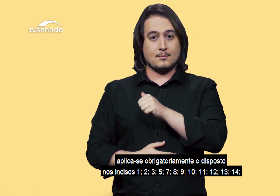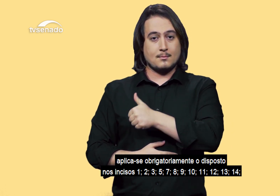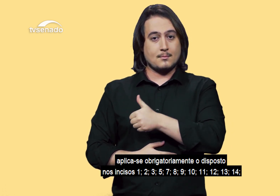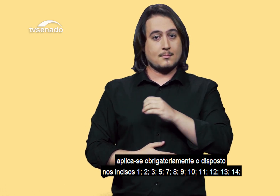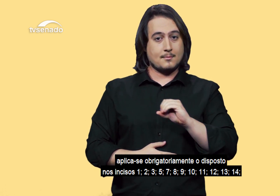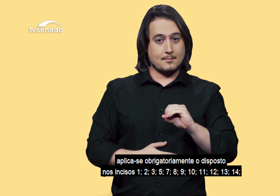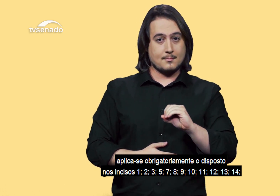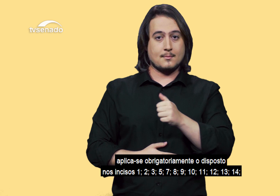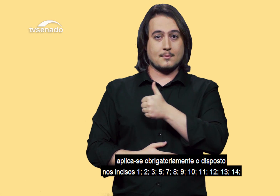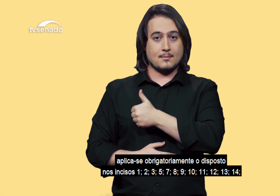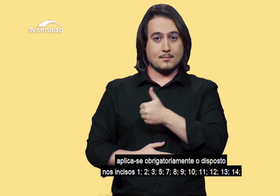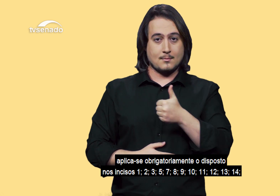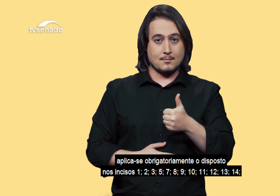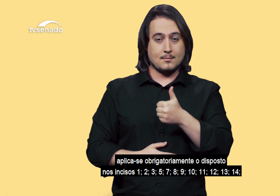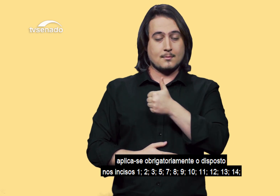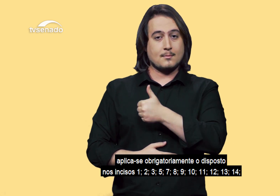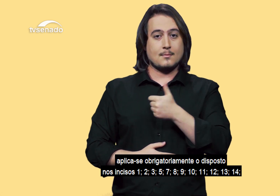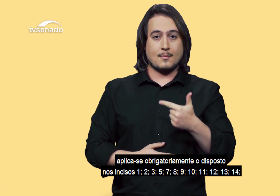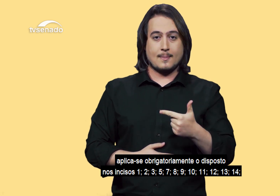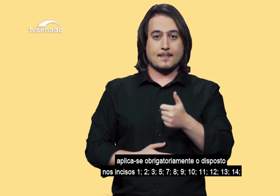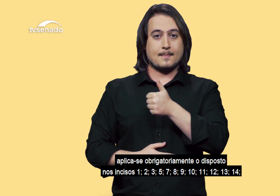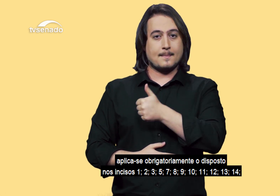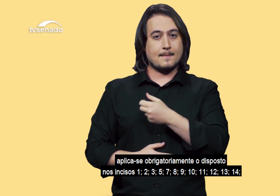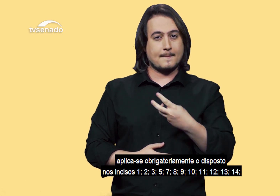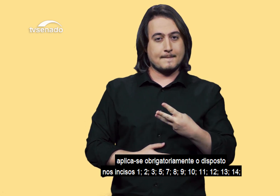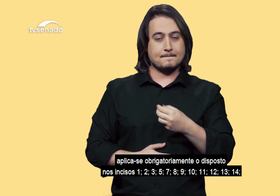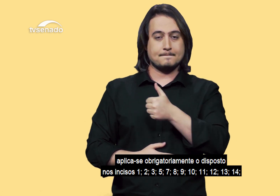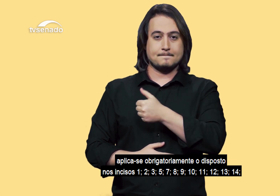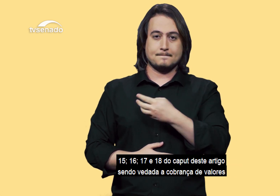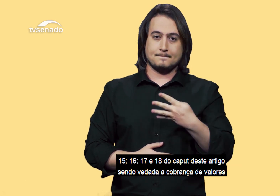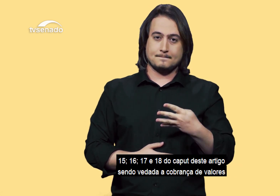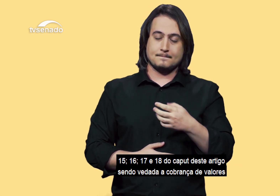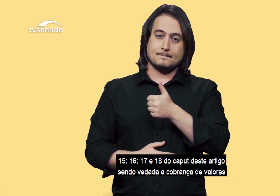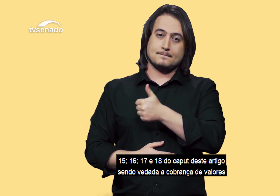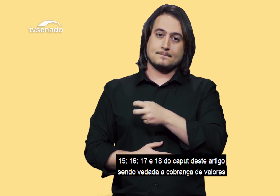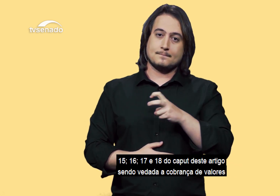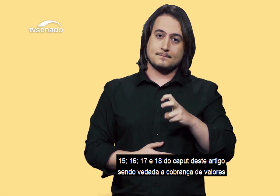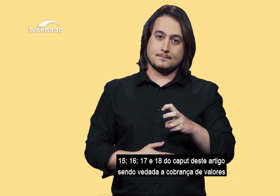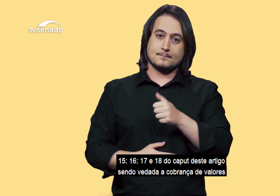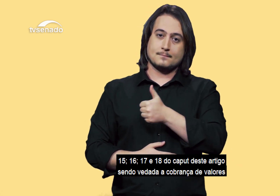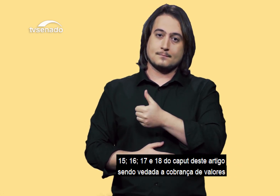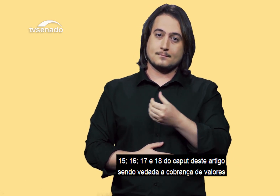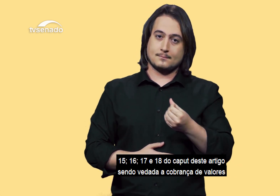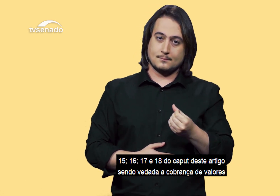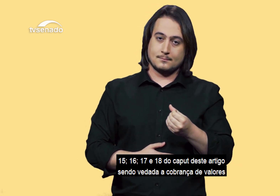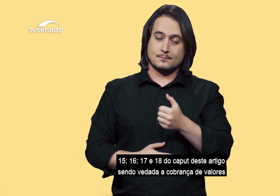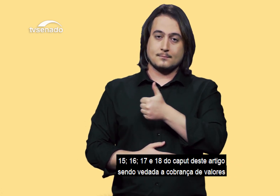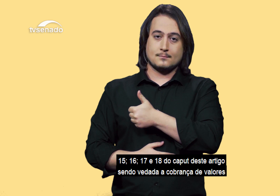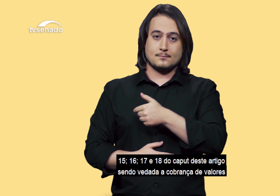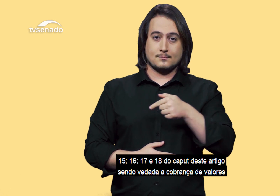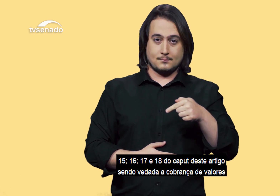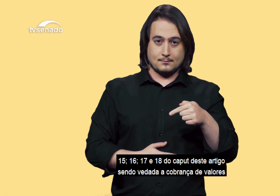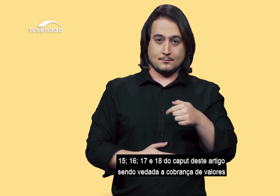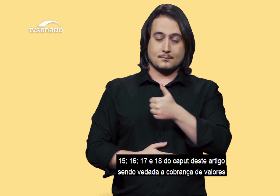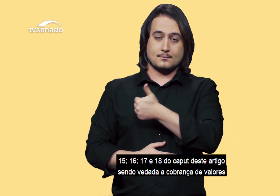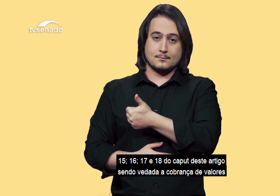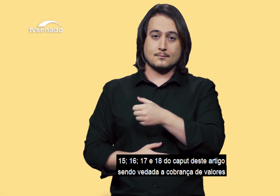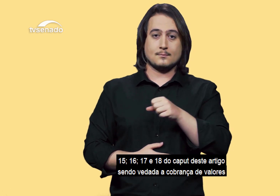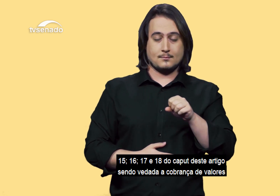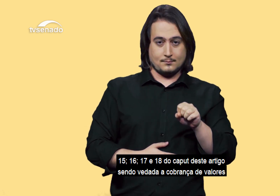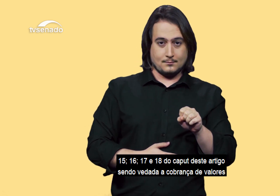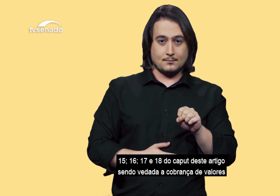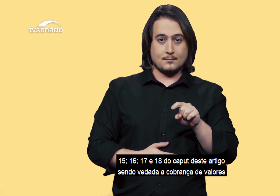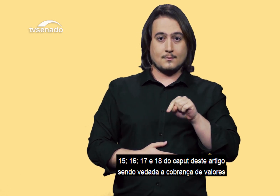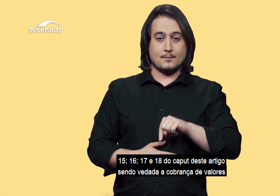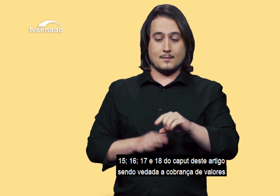9, 10, 11, 12, 13, 14, 15, 16, 17 e